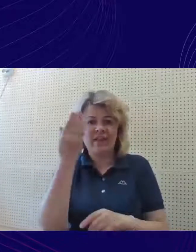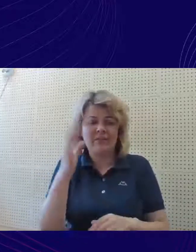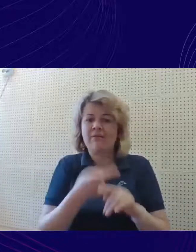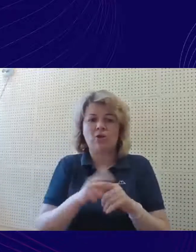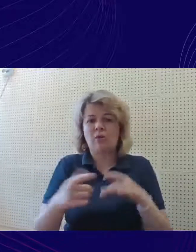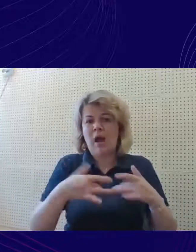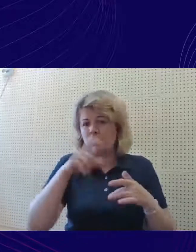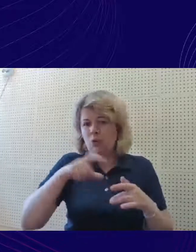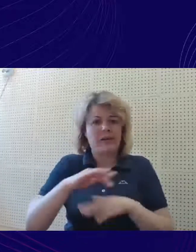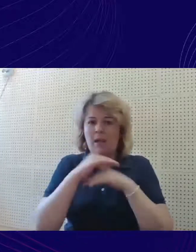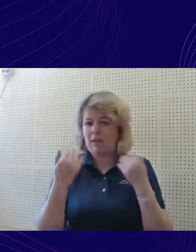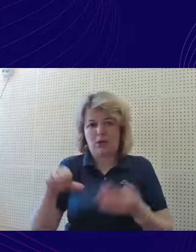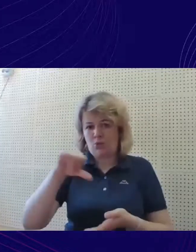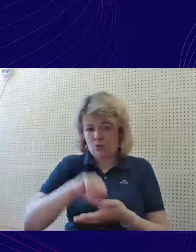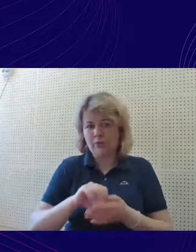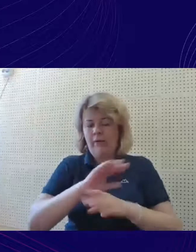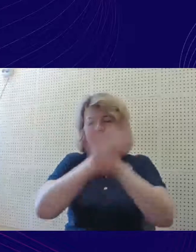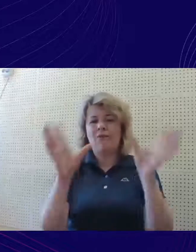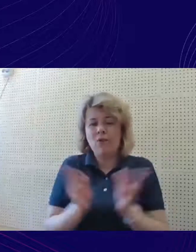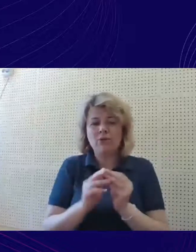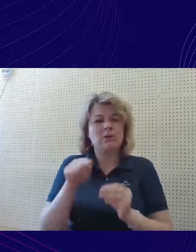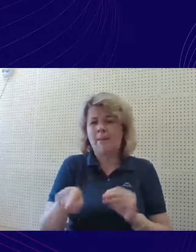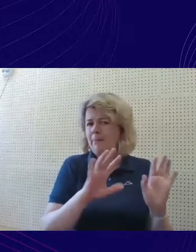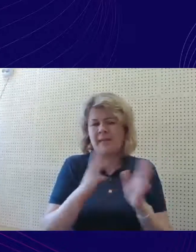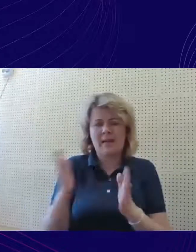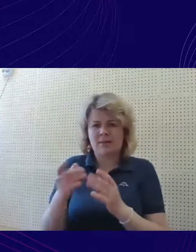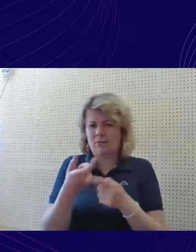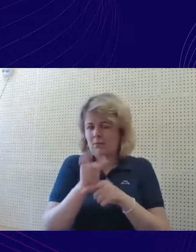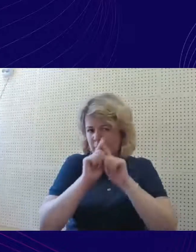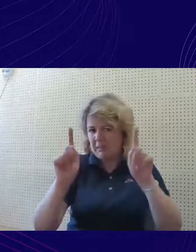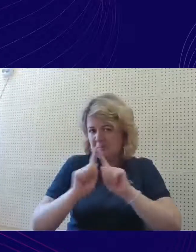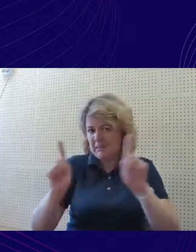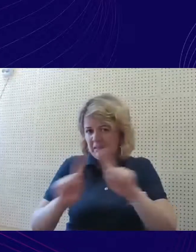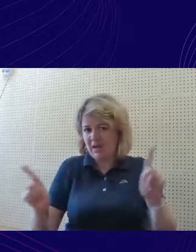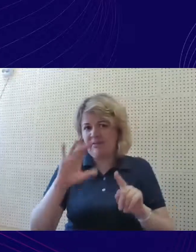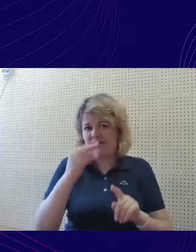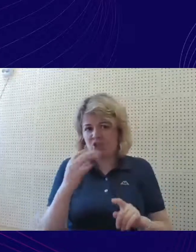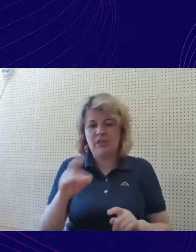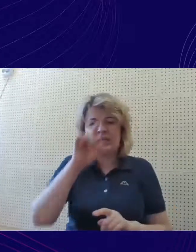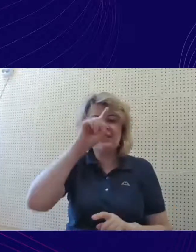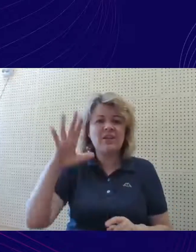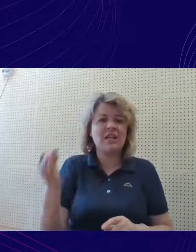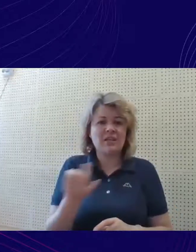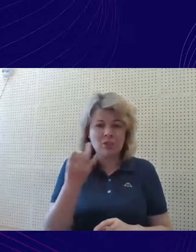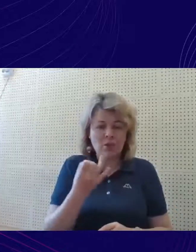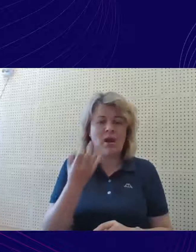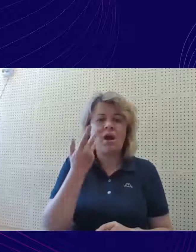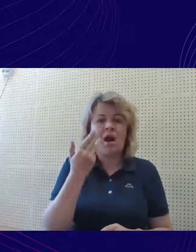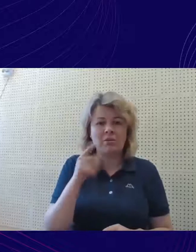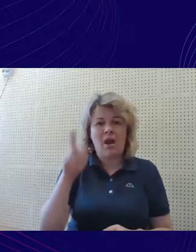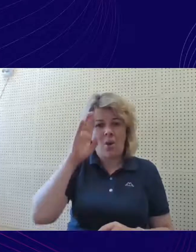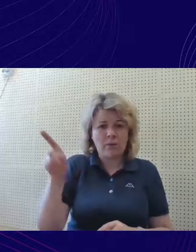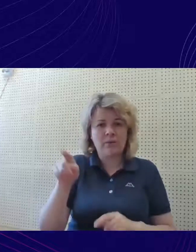происходили какие-то очень странные вещи. Известна история, как он похитил режиссера, который заканчивал этот